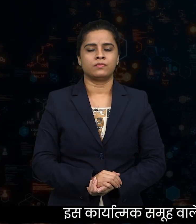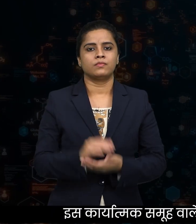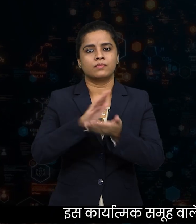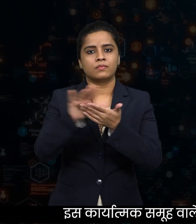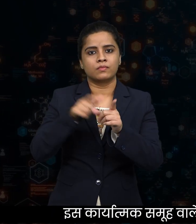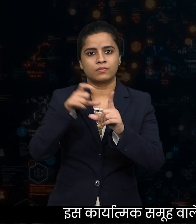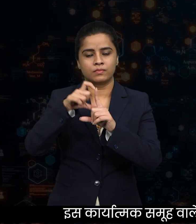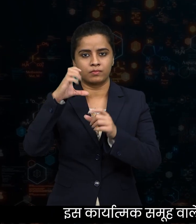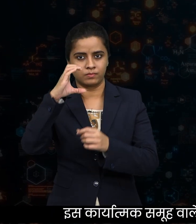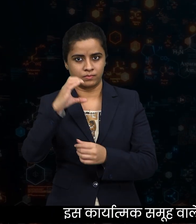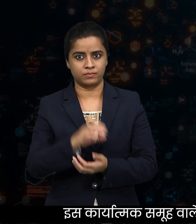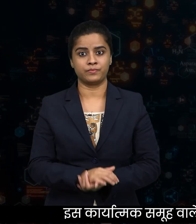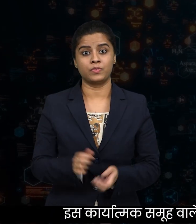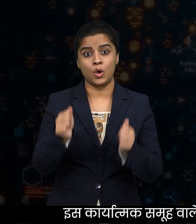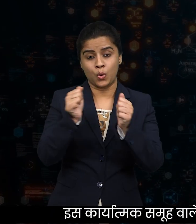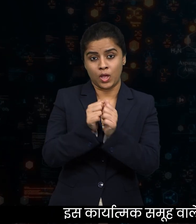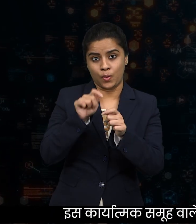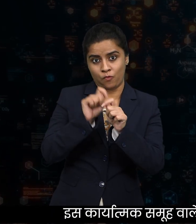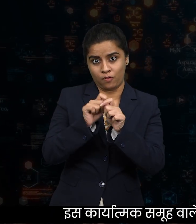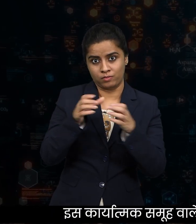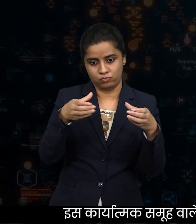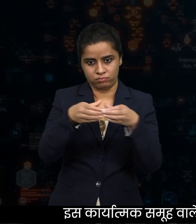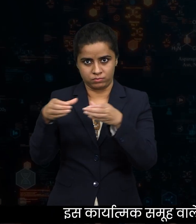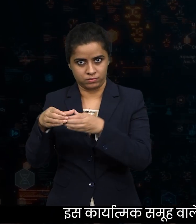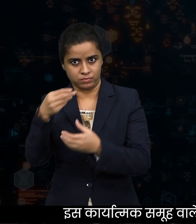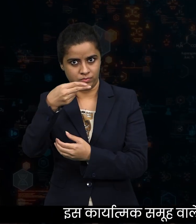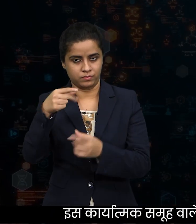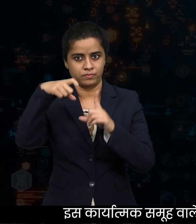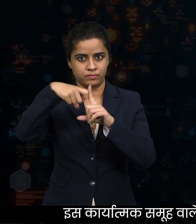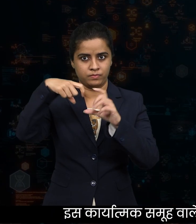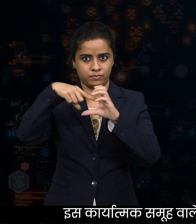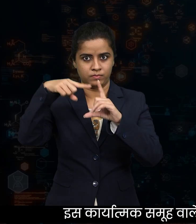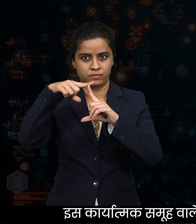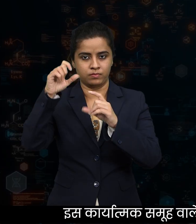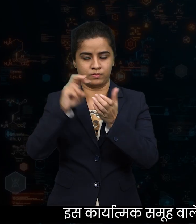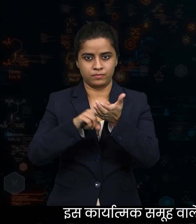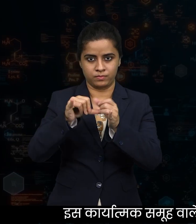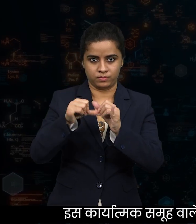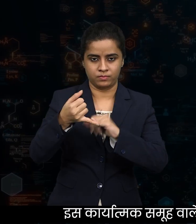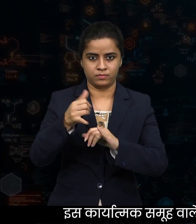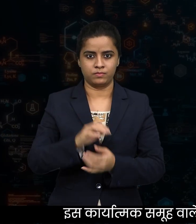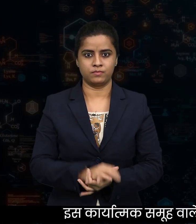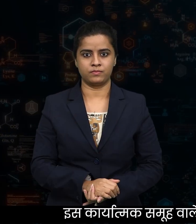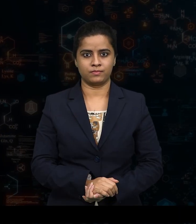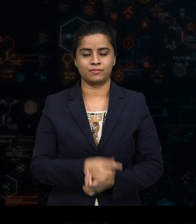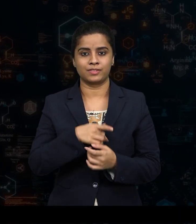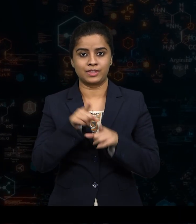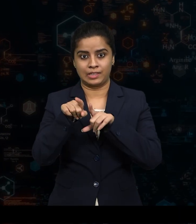इस कार्यात्मक समूह वाले हाइड्रोकार्बन को कीटोन्स कहा जाता है। ये उदाहरण